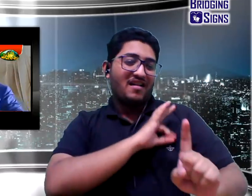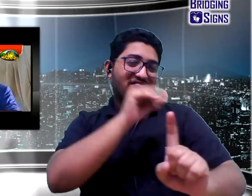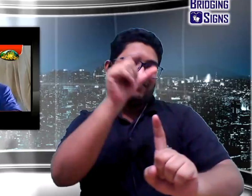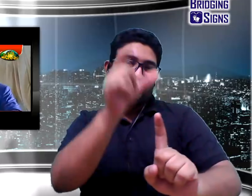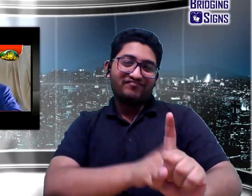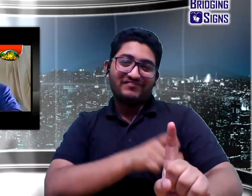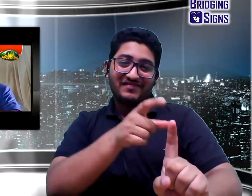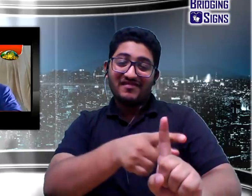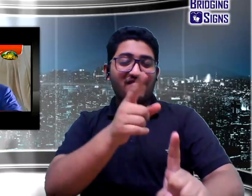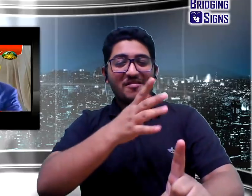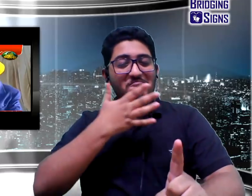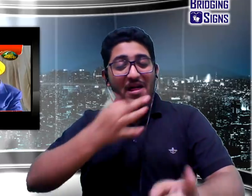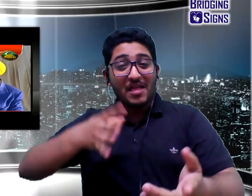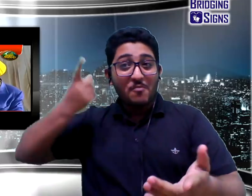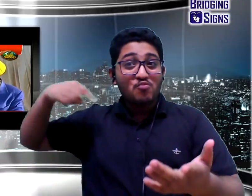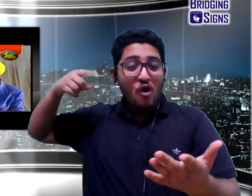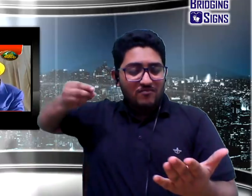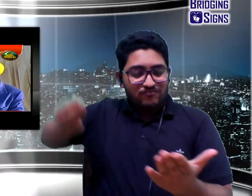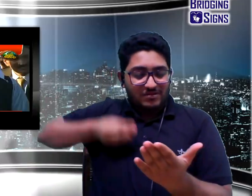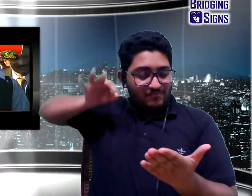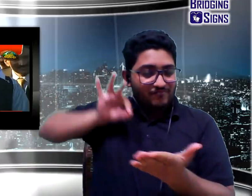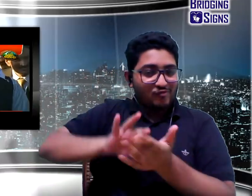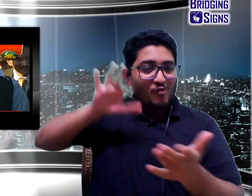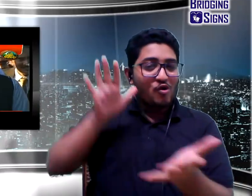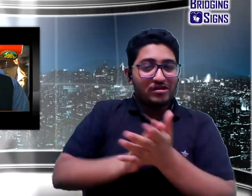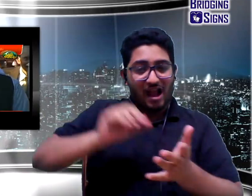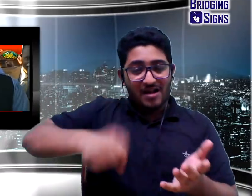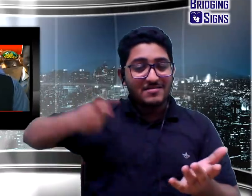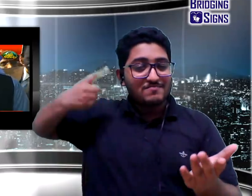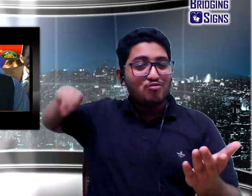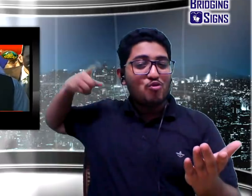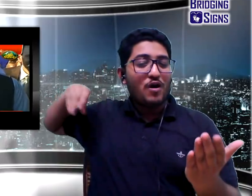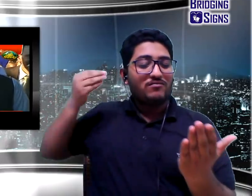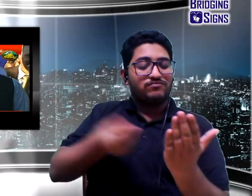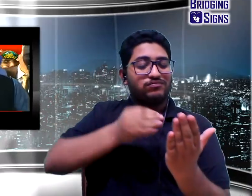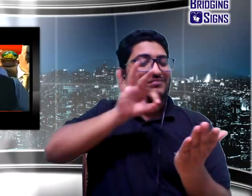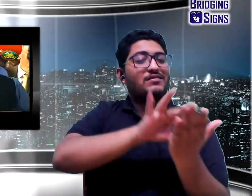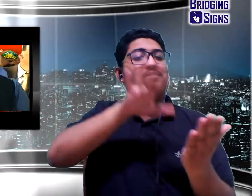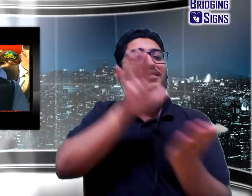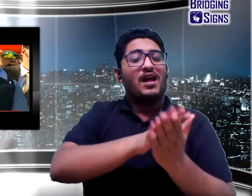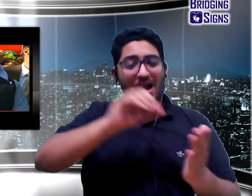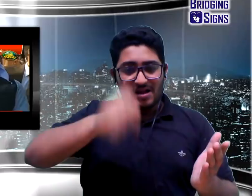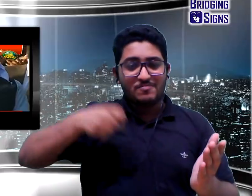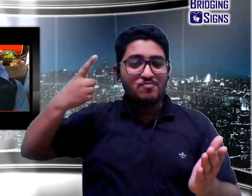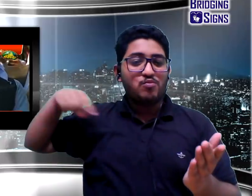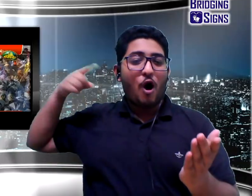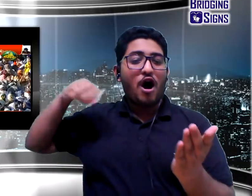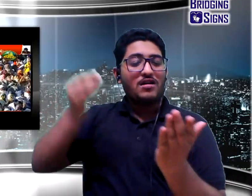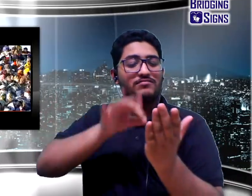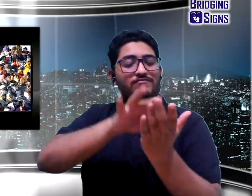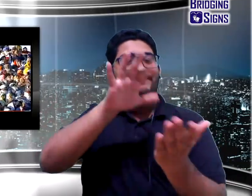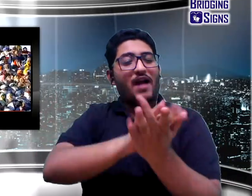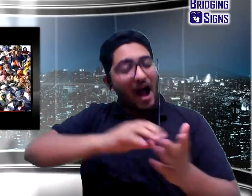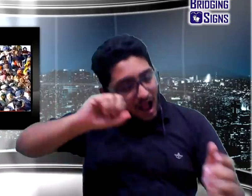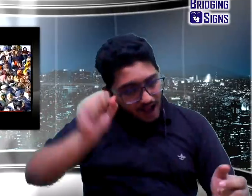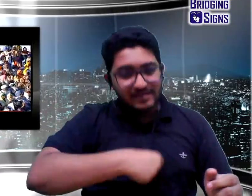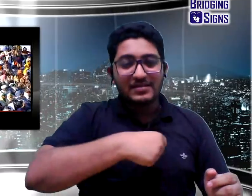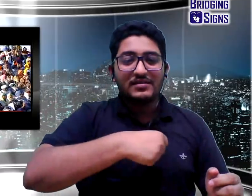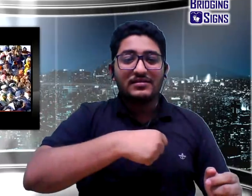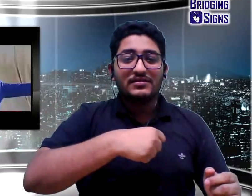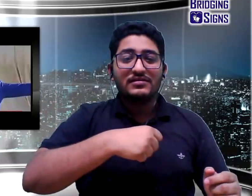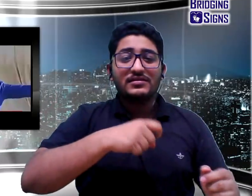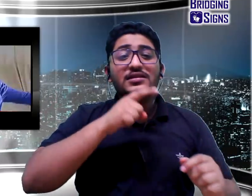जैसे होते हैं जो इतिहास बनाया करते हैं, जो इतिहास बनाया करते हैं, इतिहास बनाया दिनों